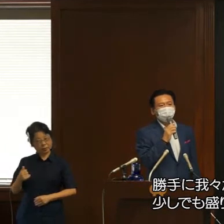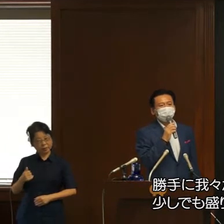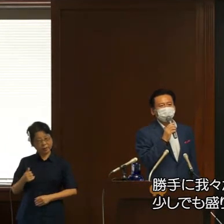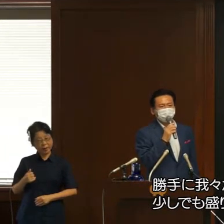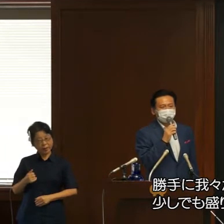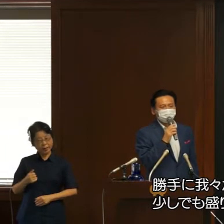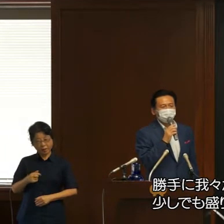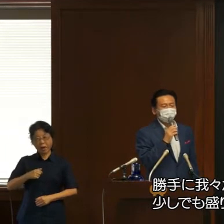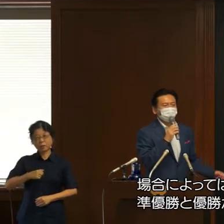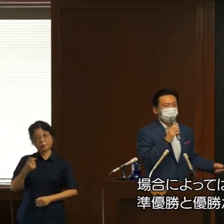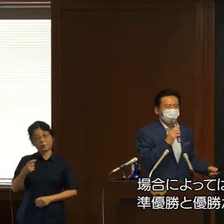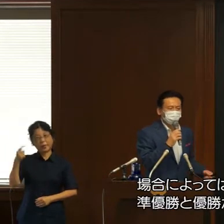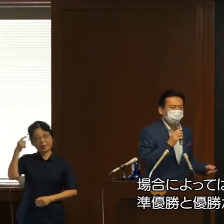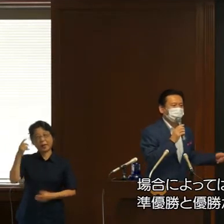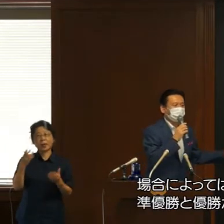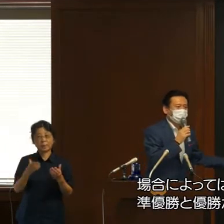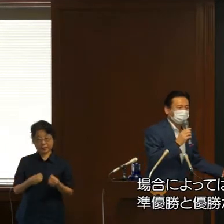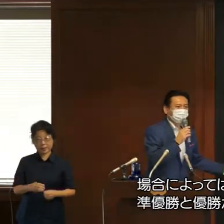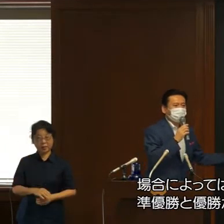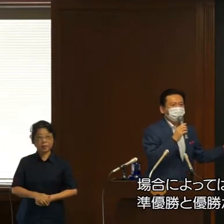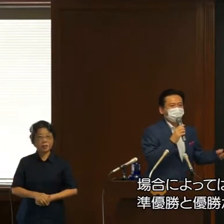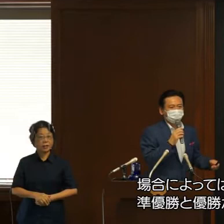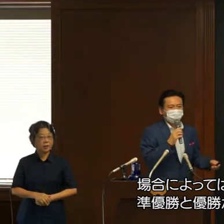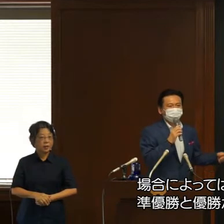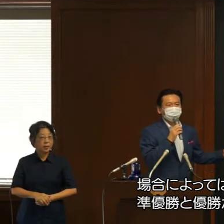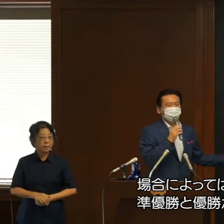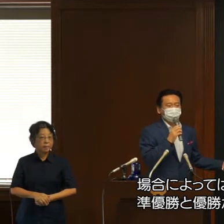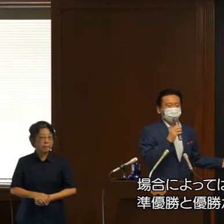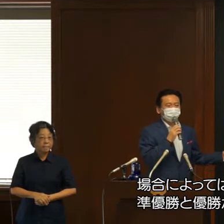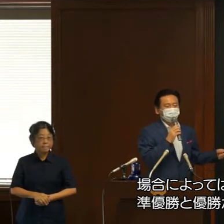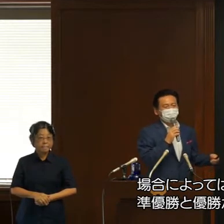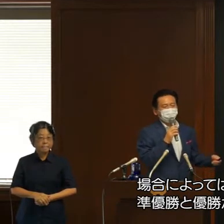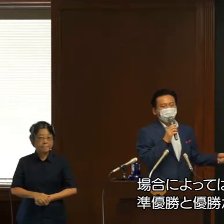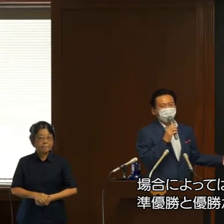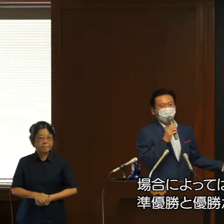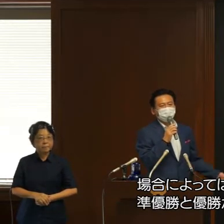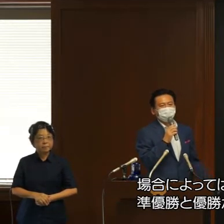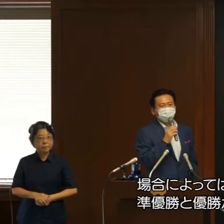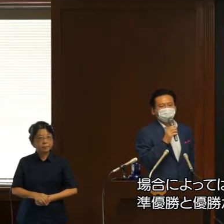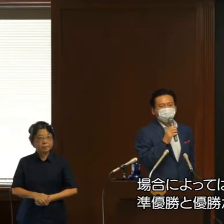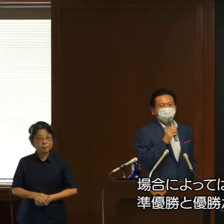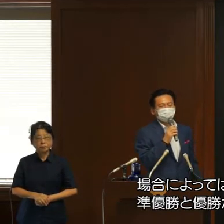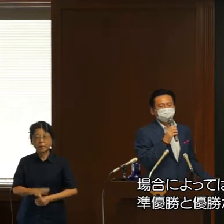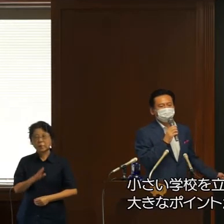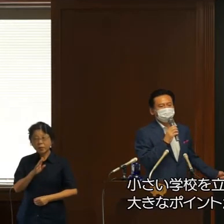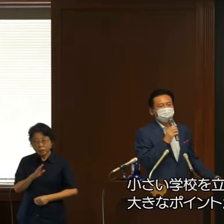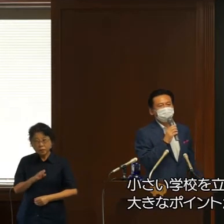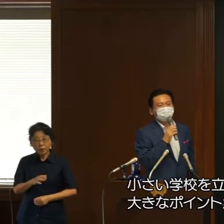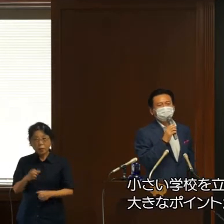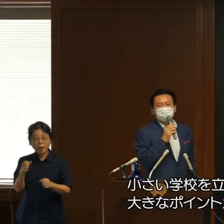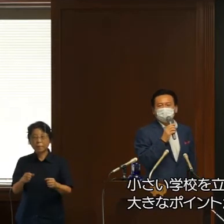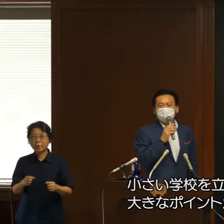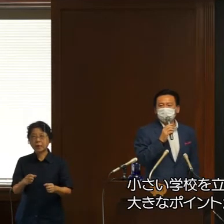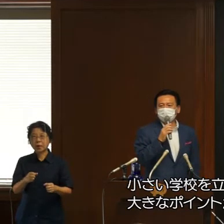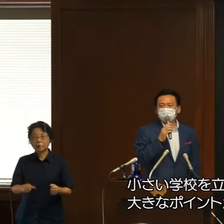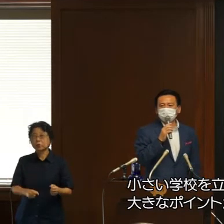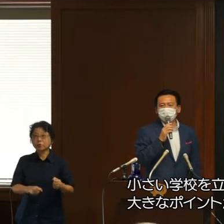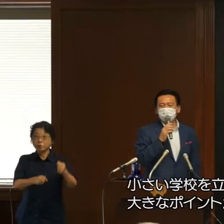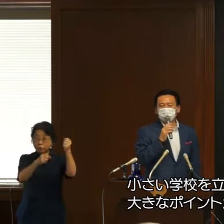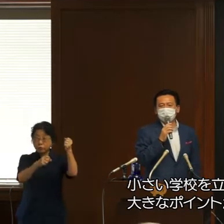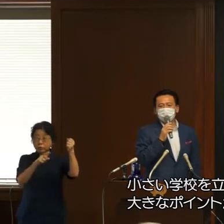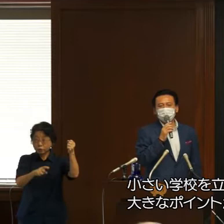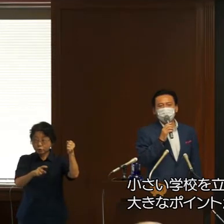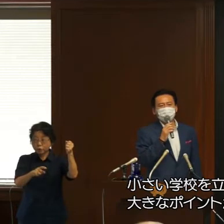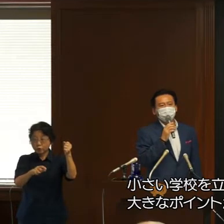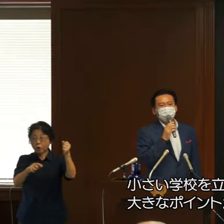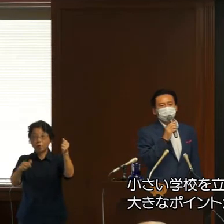少しでも盛り上がる形で、場合によってはこうなんか準優勝と優勝が入れ替わったりとか、小さい学校だって頑張